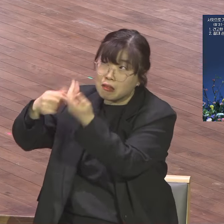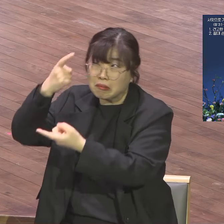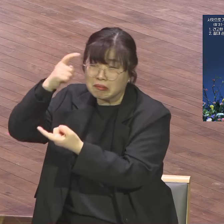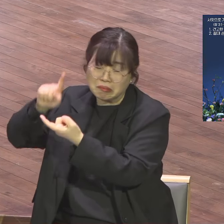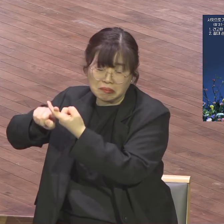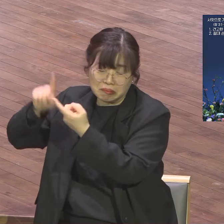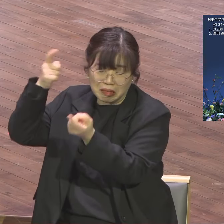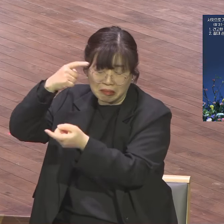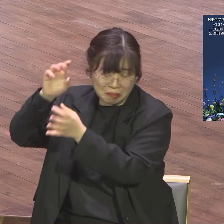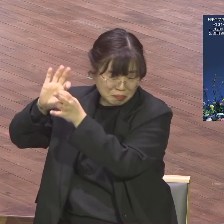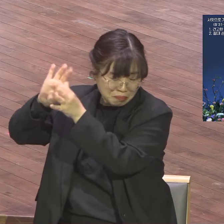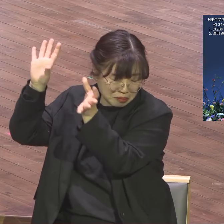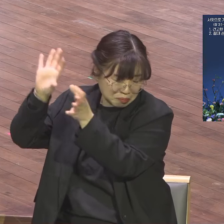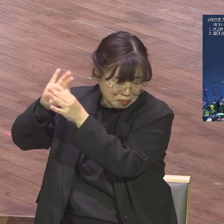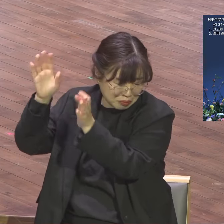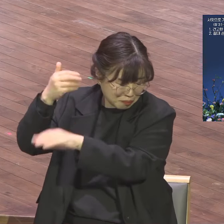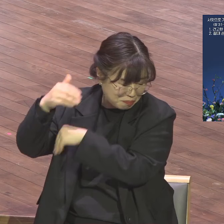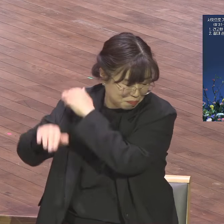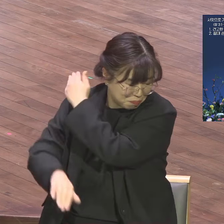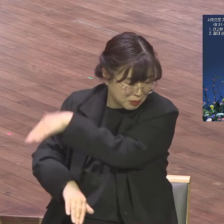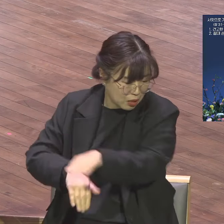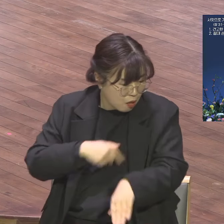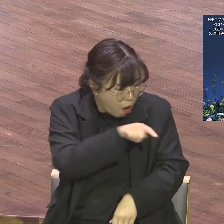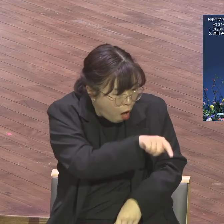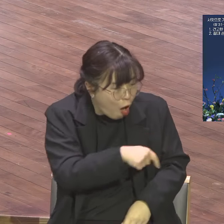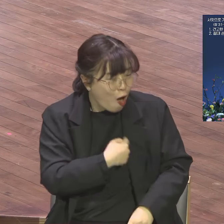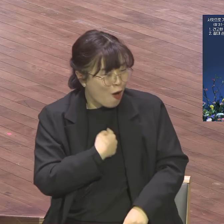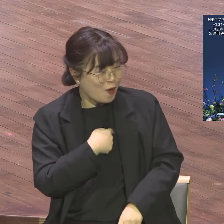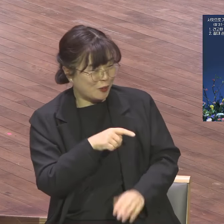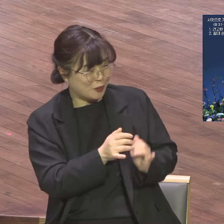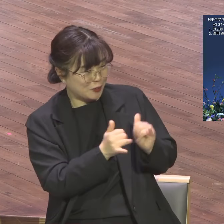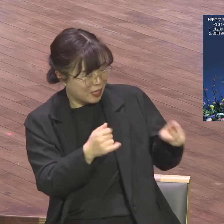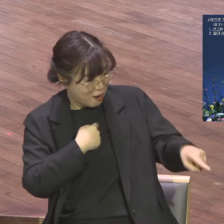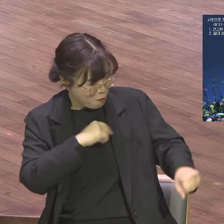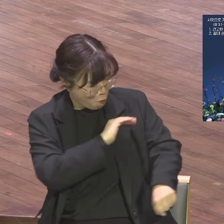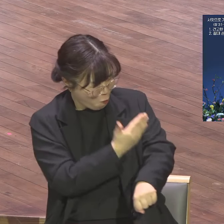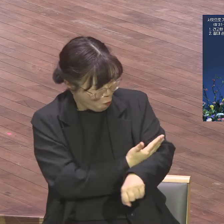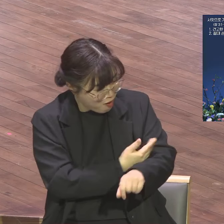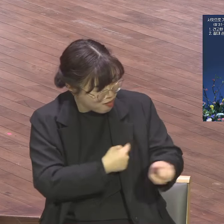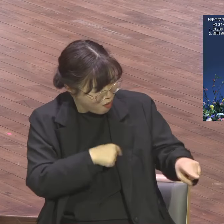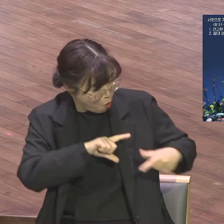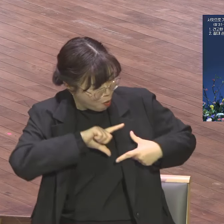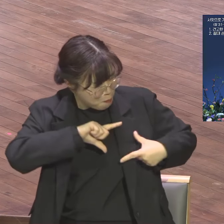세상 권력이 좋아. 세상 게 좋아. 하나님 다 주시는데